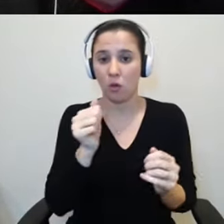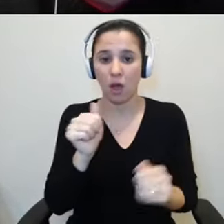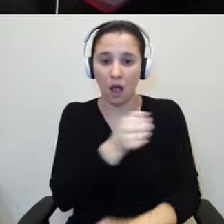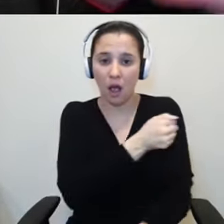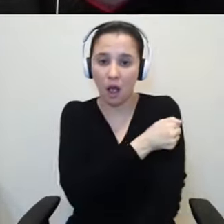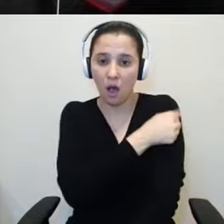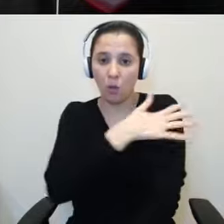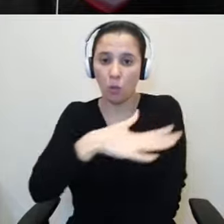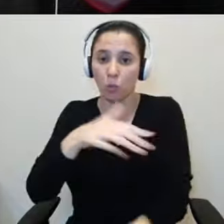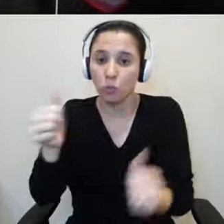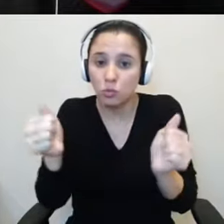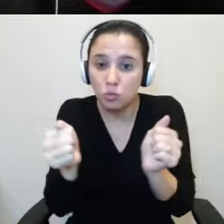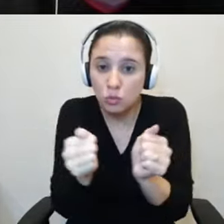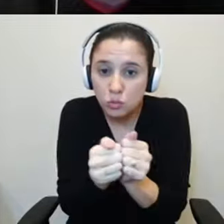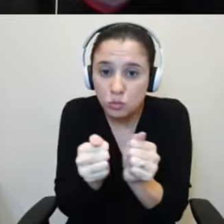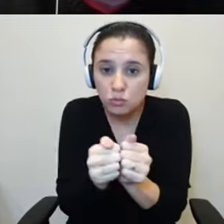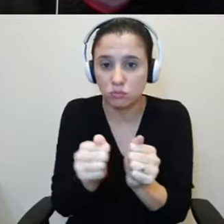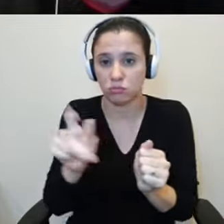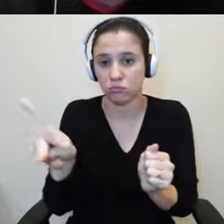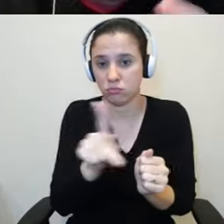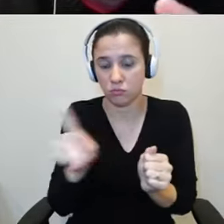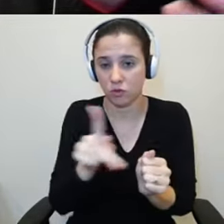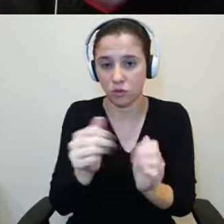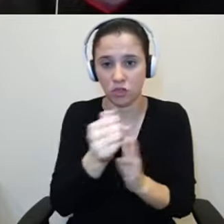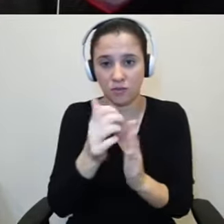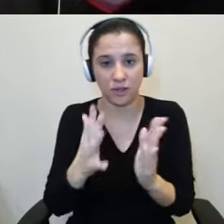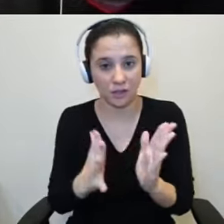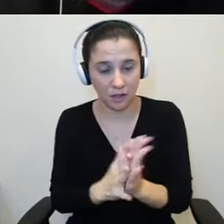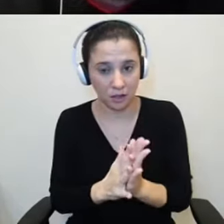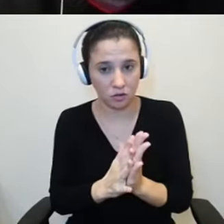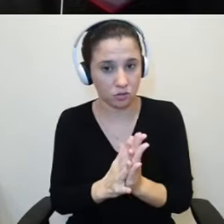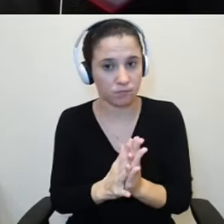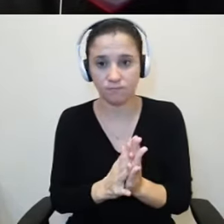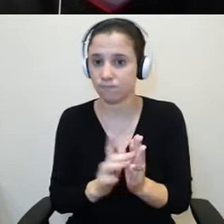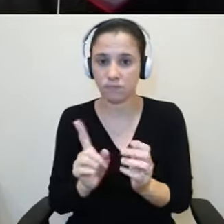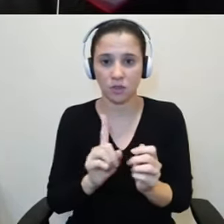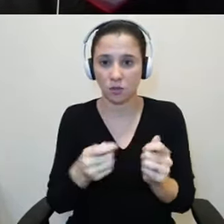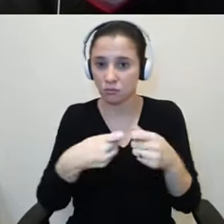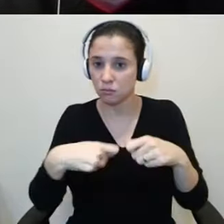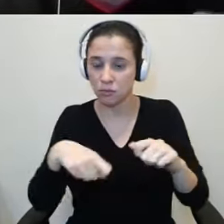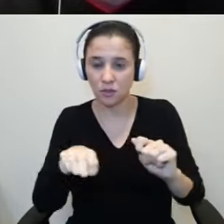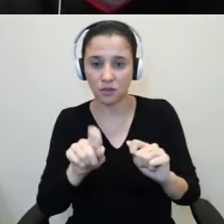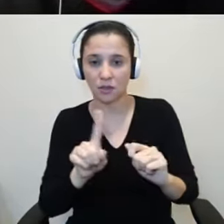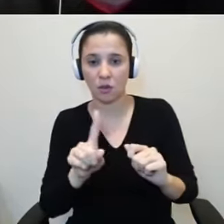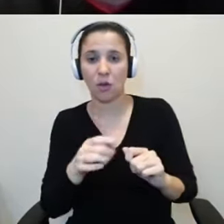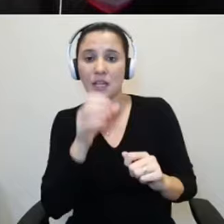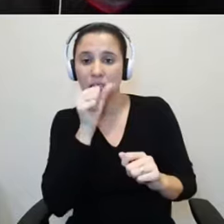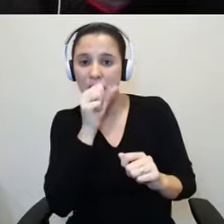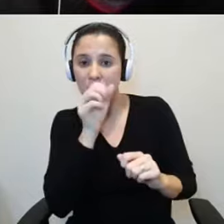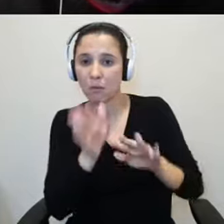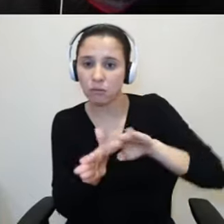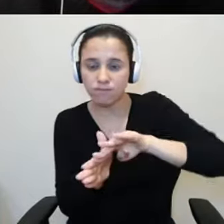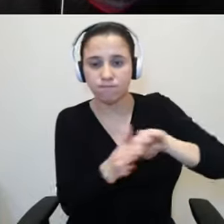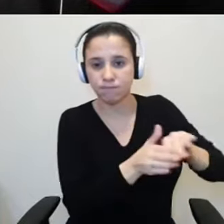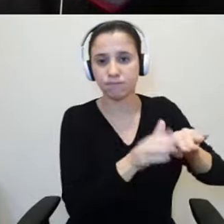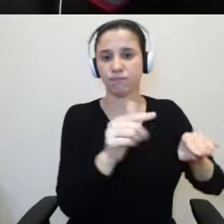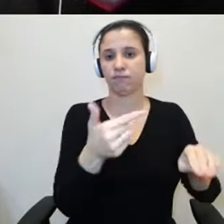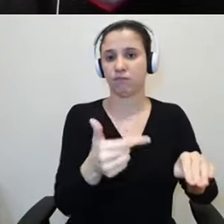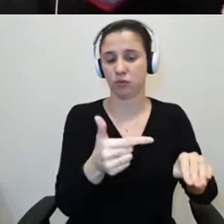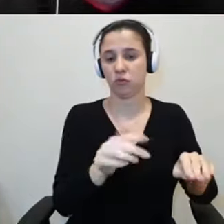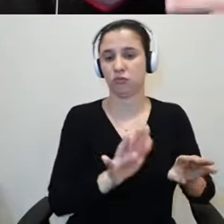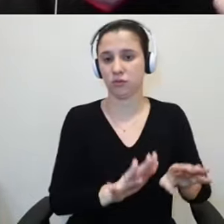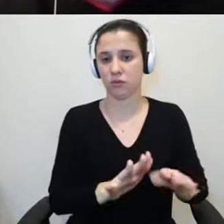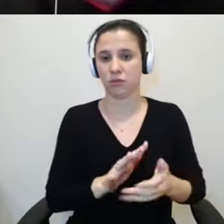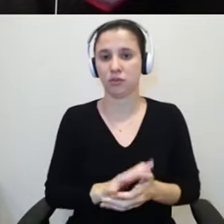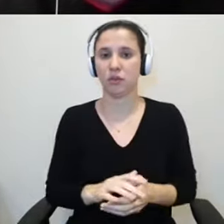gente pensou justamente nesses dias, deixando o sábado justamente com esse espaço a mais para